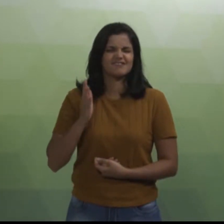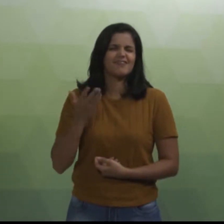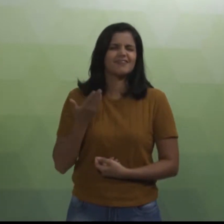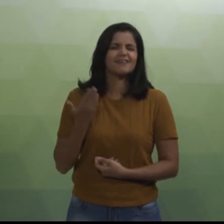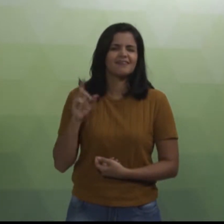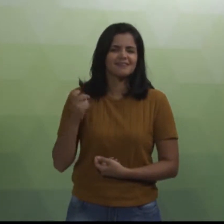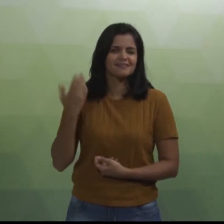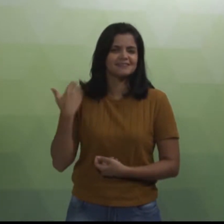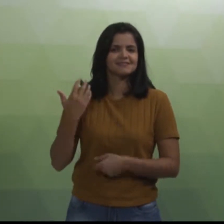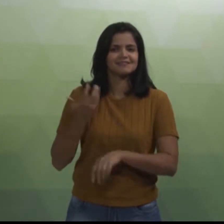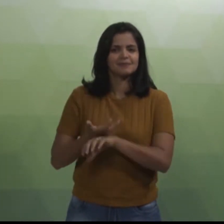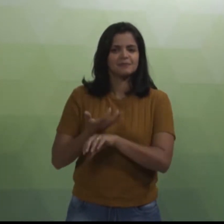Vocês já me conhecem?